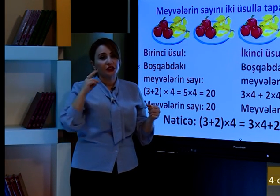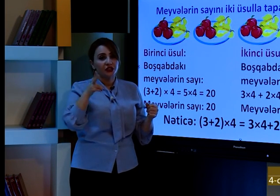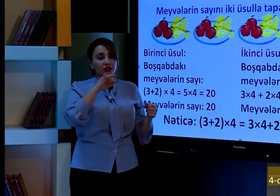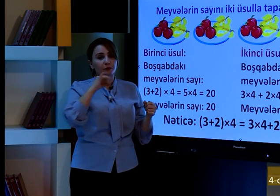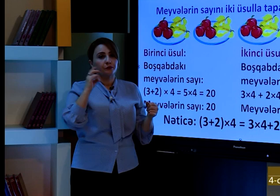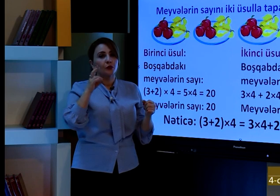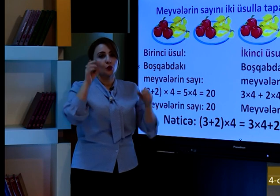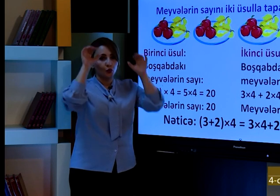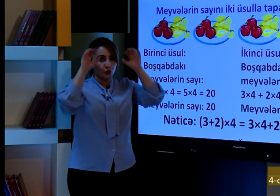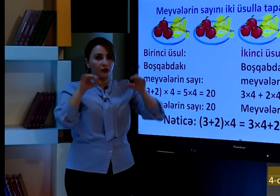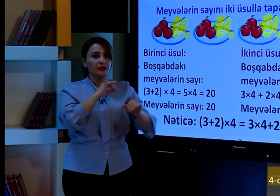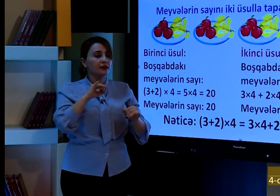İkinci üsulda isə